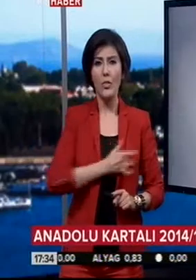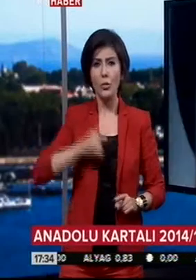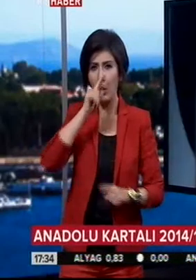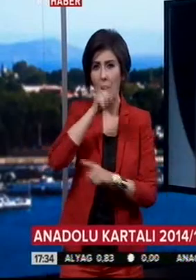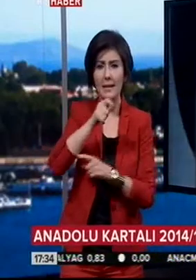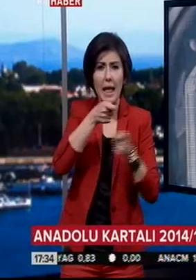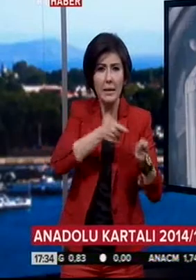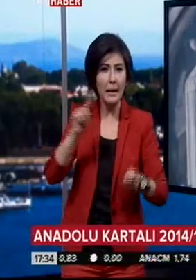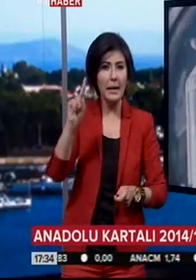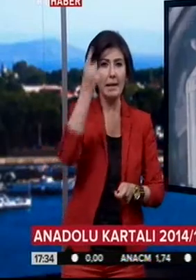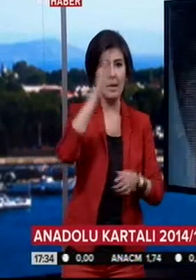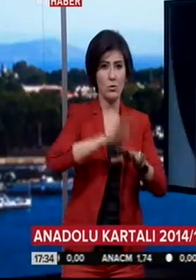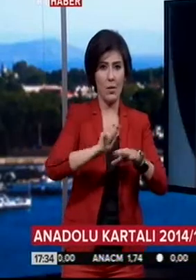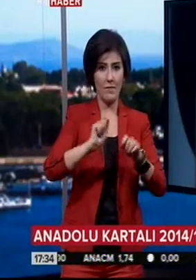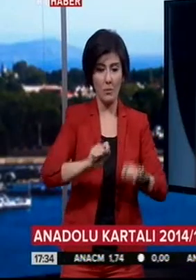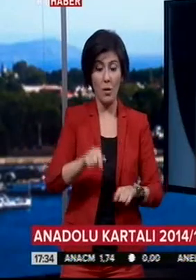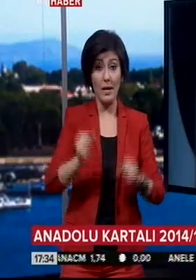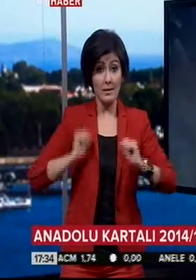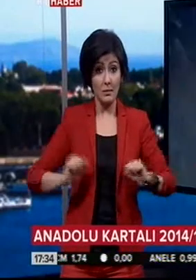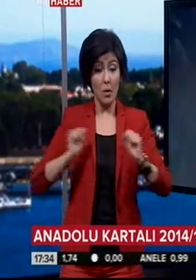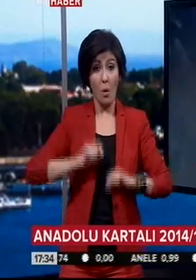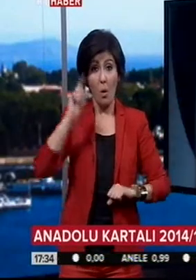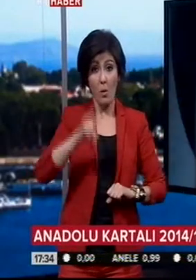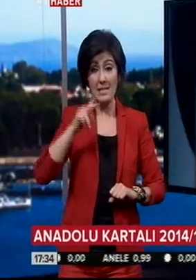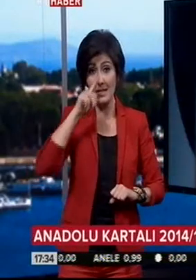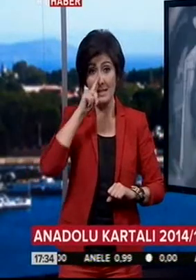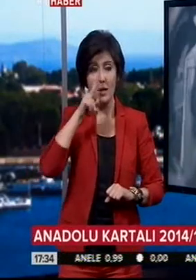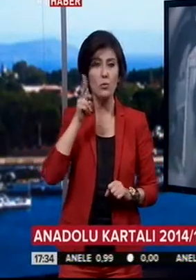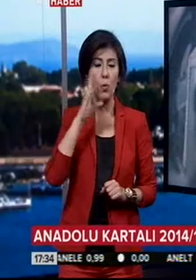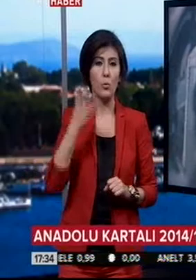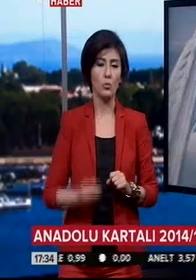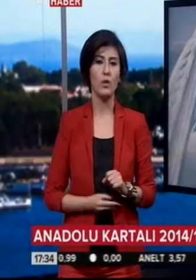eğitiminde ilk kez görev yapıyor. Tatbikat 18 Nisan'da sona erecek.